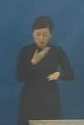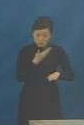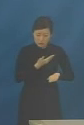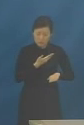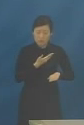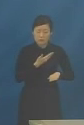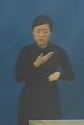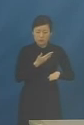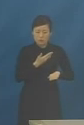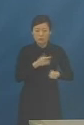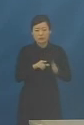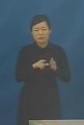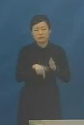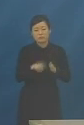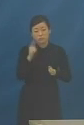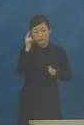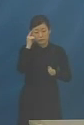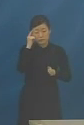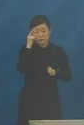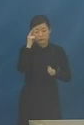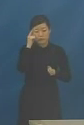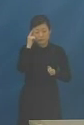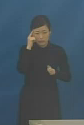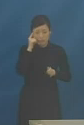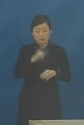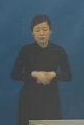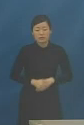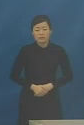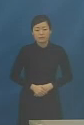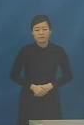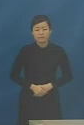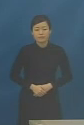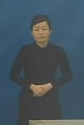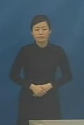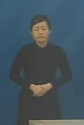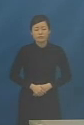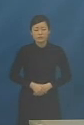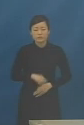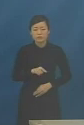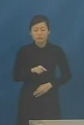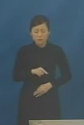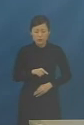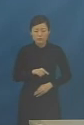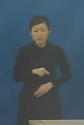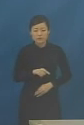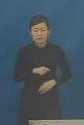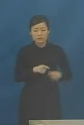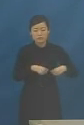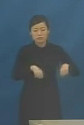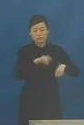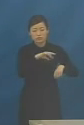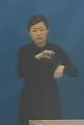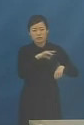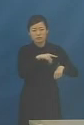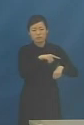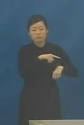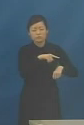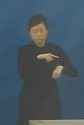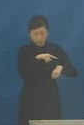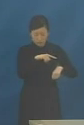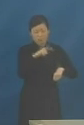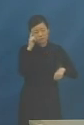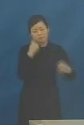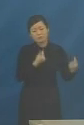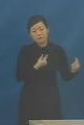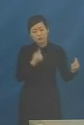と思いますのでそのことはあの中が中電側もですねええ非常に認識は冴えていると